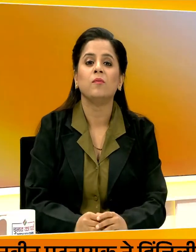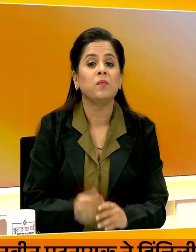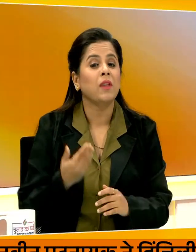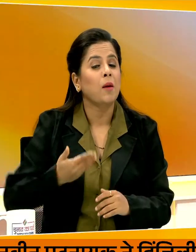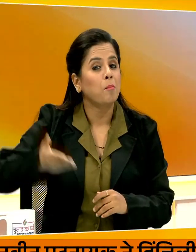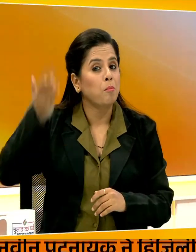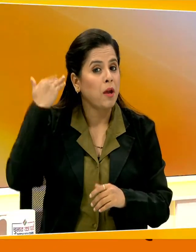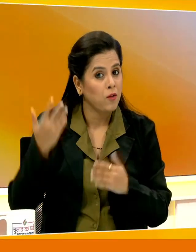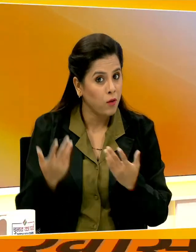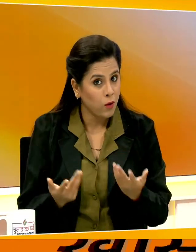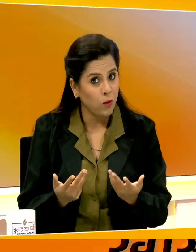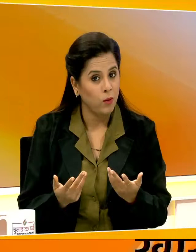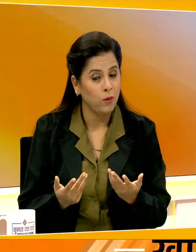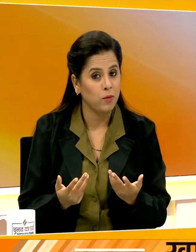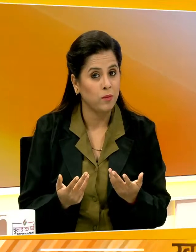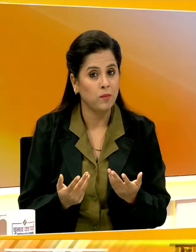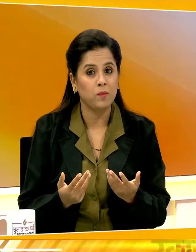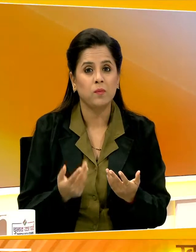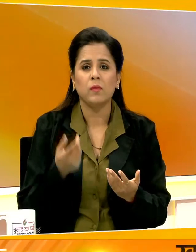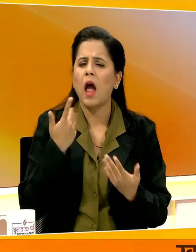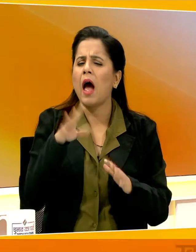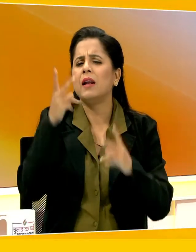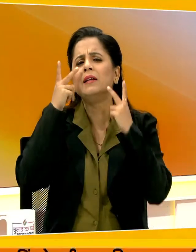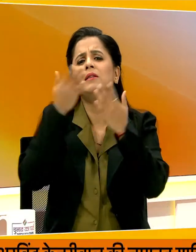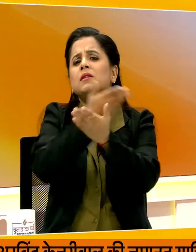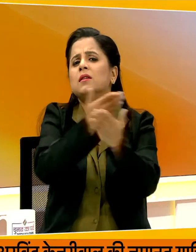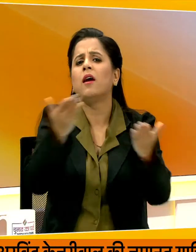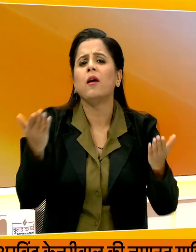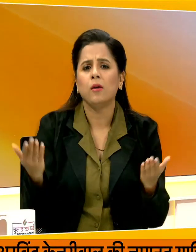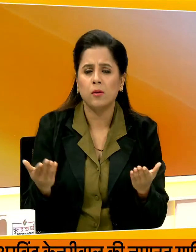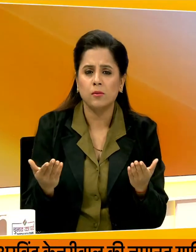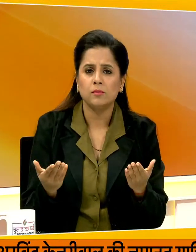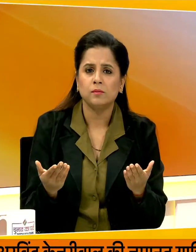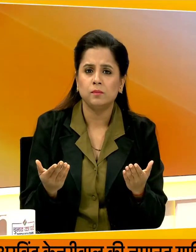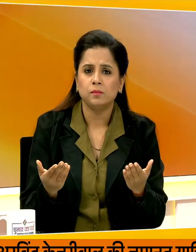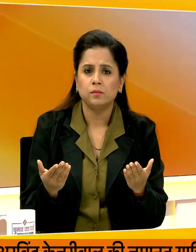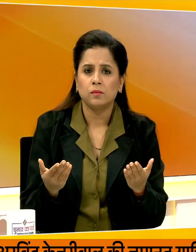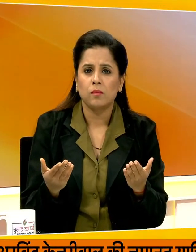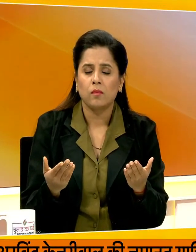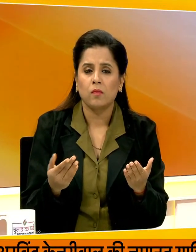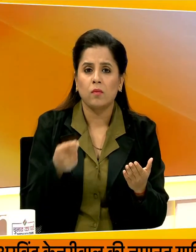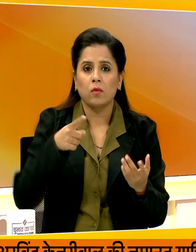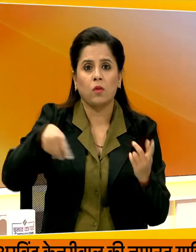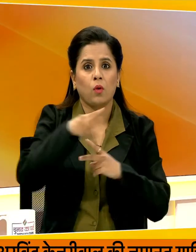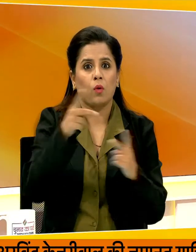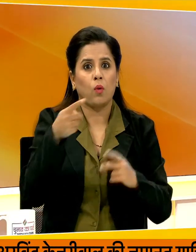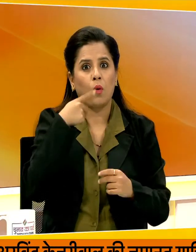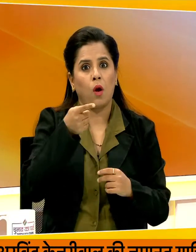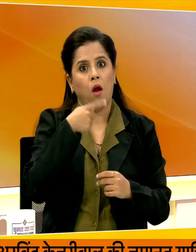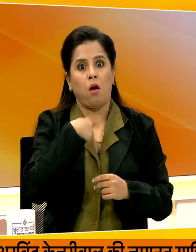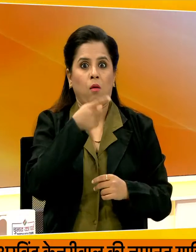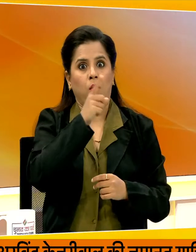पहले जिसे देखो भारत को आंख दिखाता था